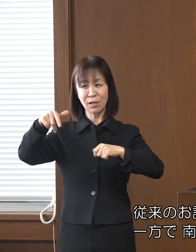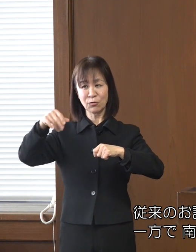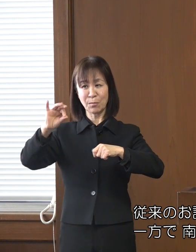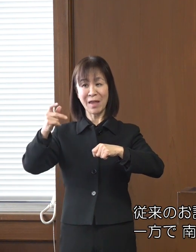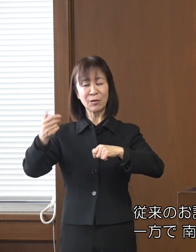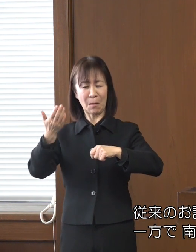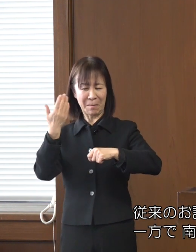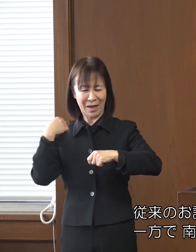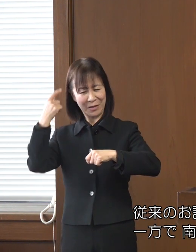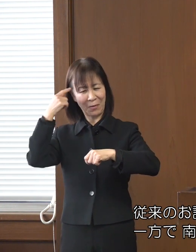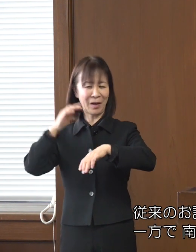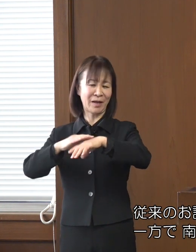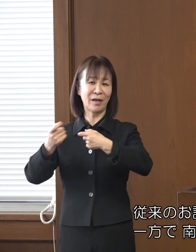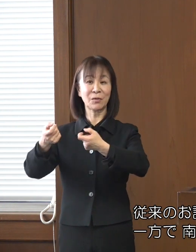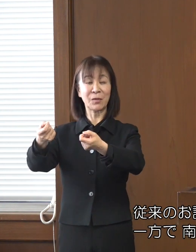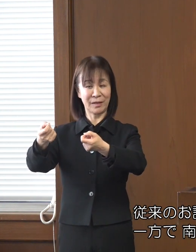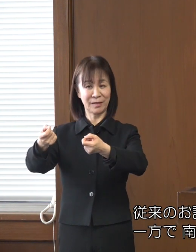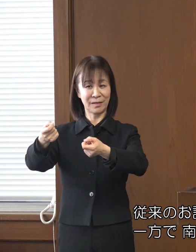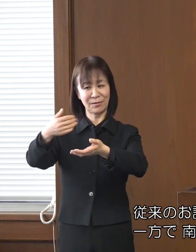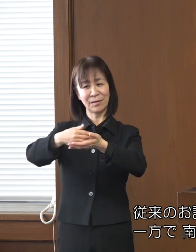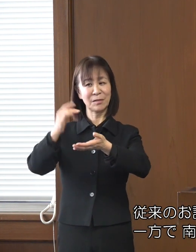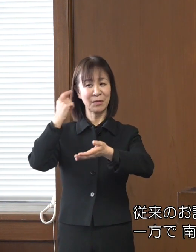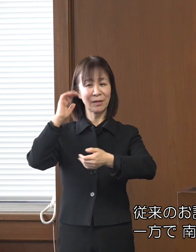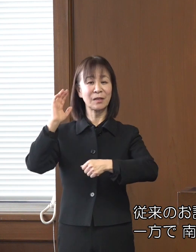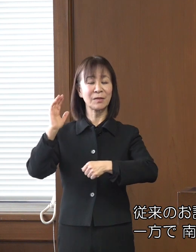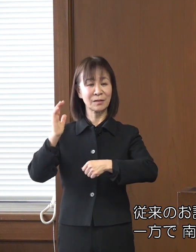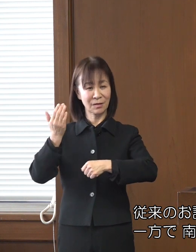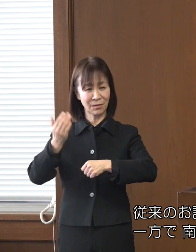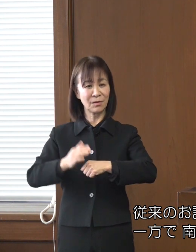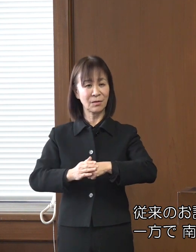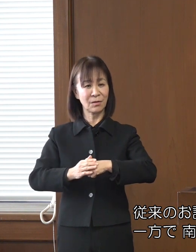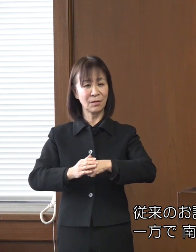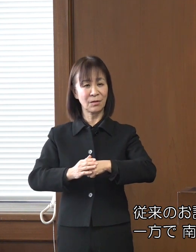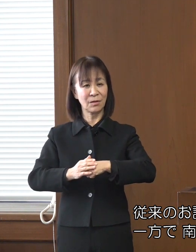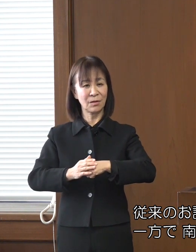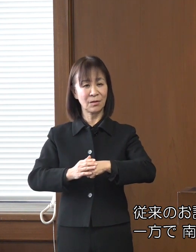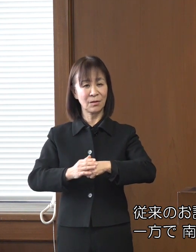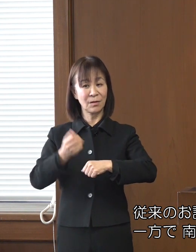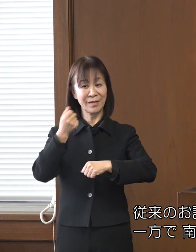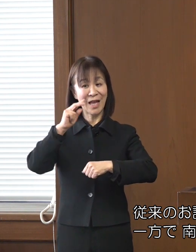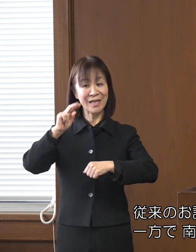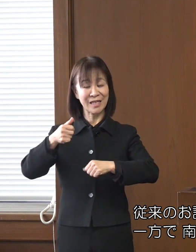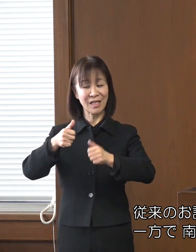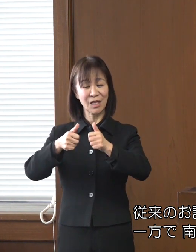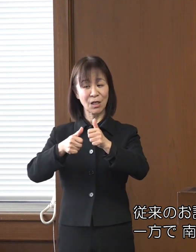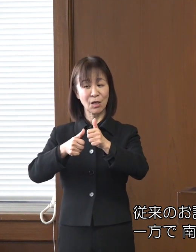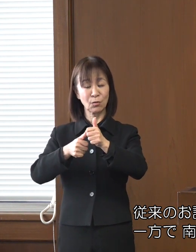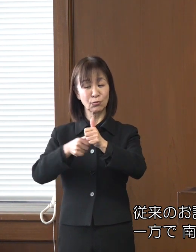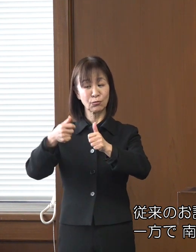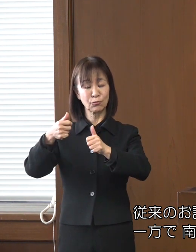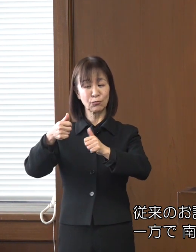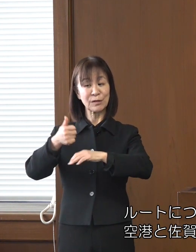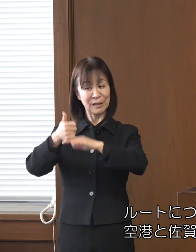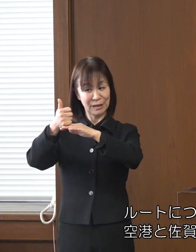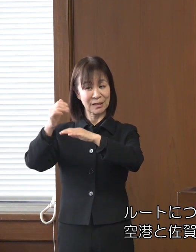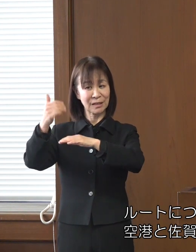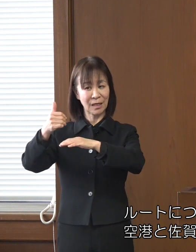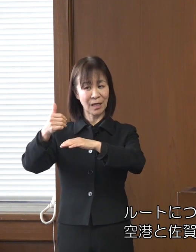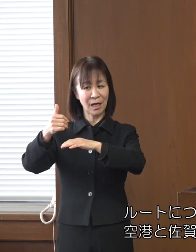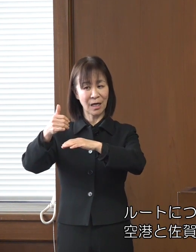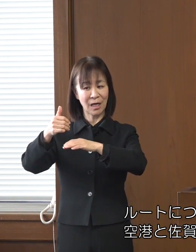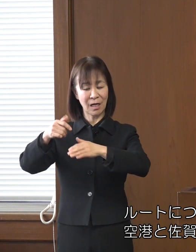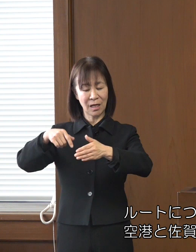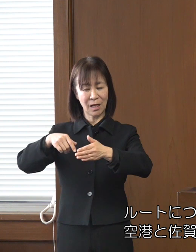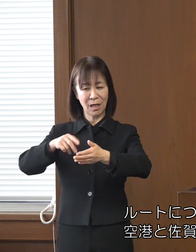来のお話をされたと思いますが、で一方でその南里副知事の方からルートについ